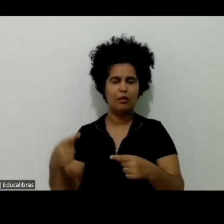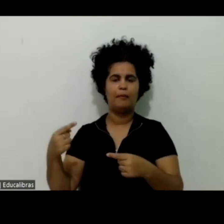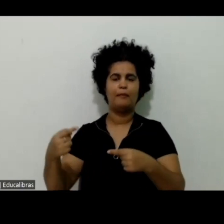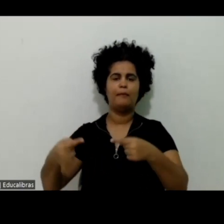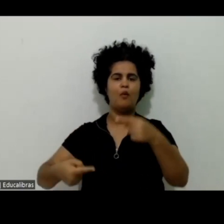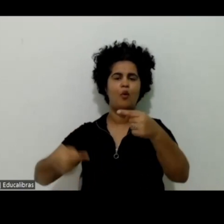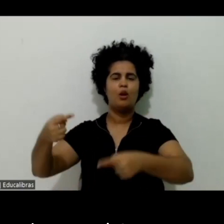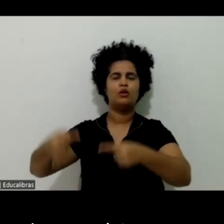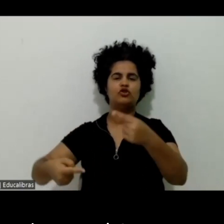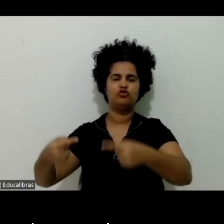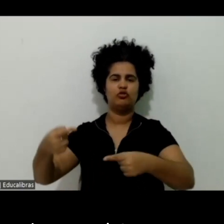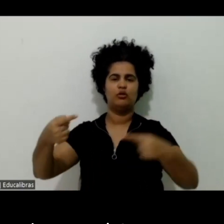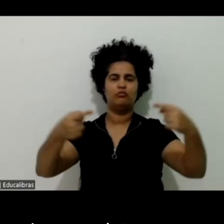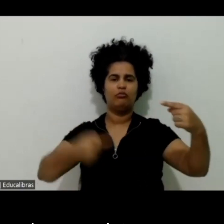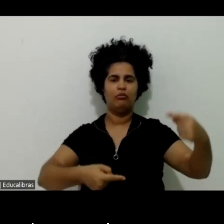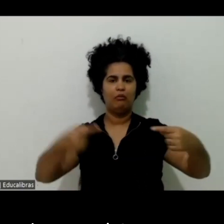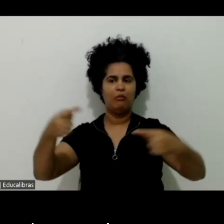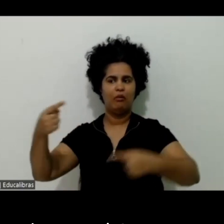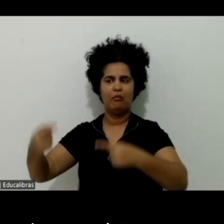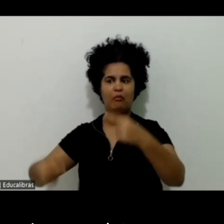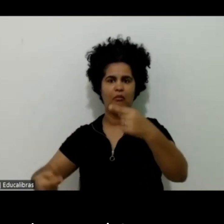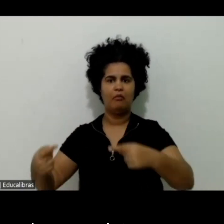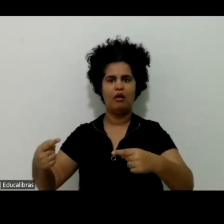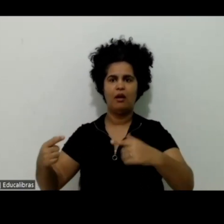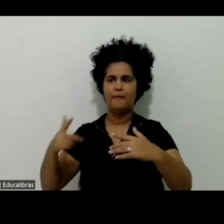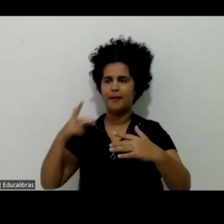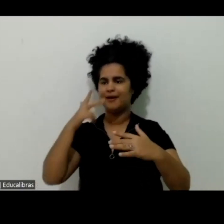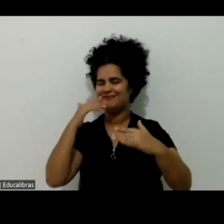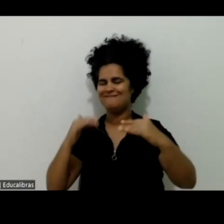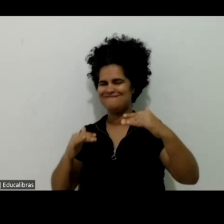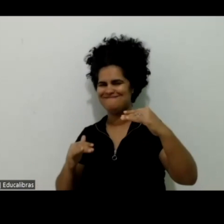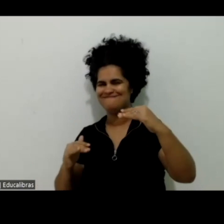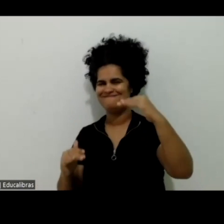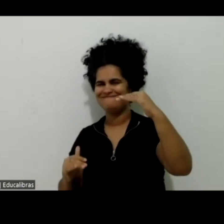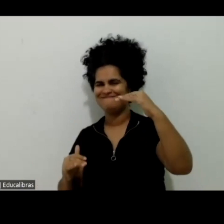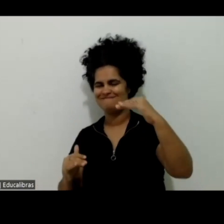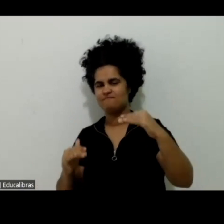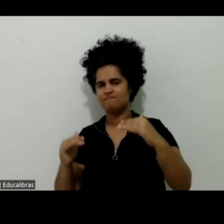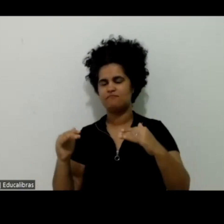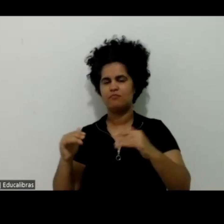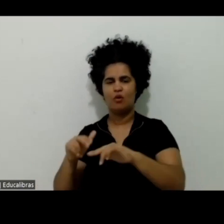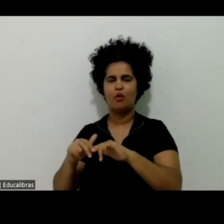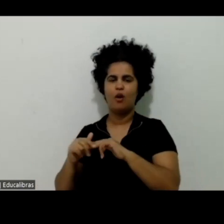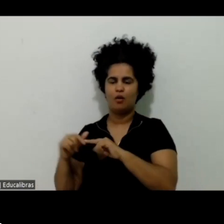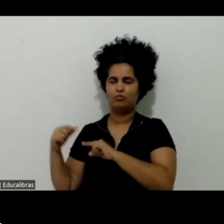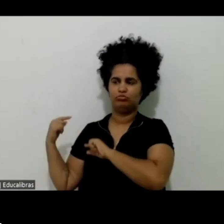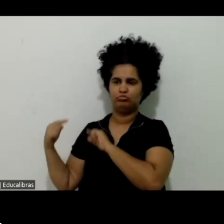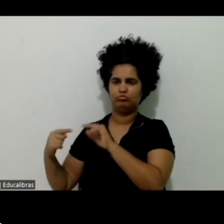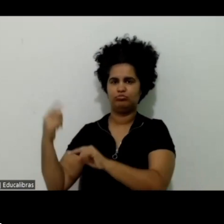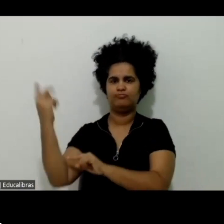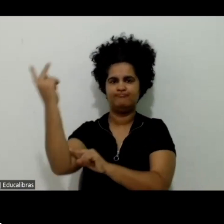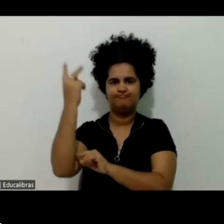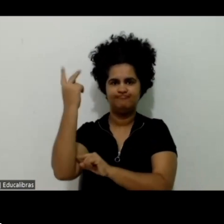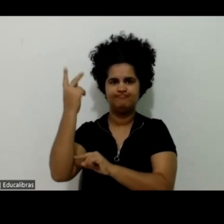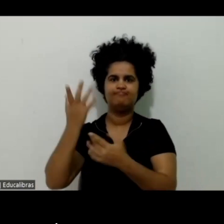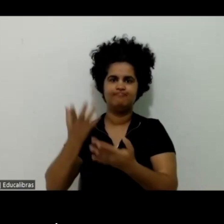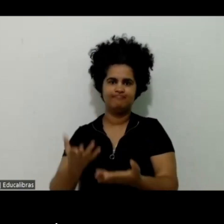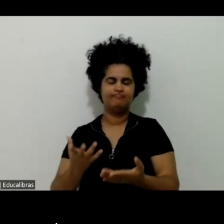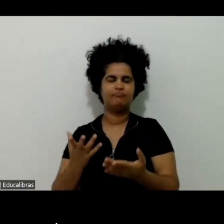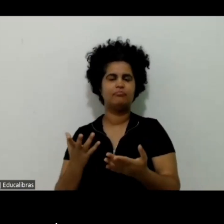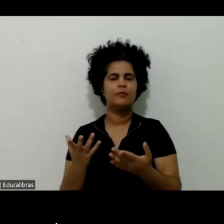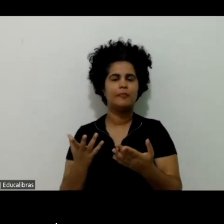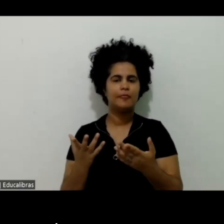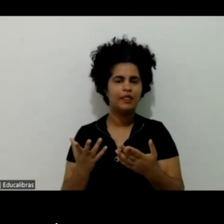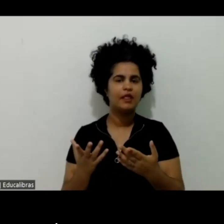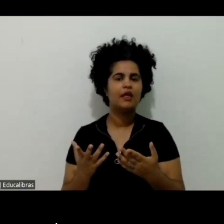acirradas, de chapas declaradamente às avessas desse projeto. A gente não está dizendo de disputa no mesmo campo. A gente teve chapas,